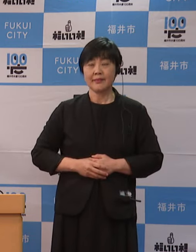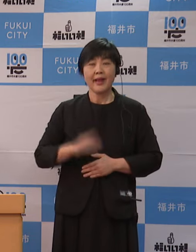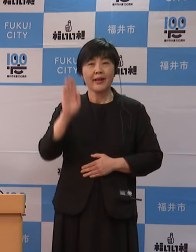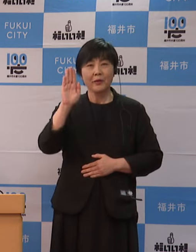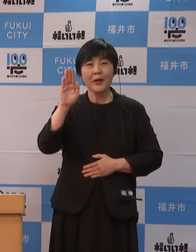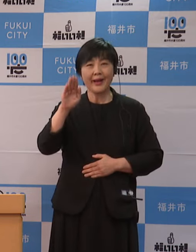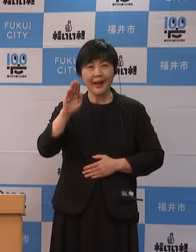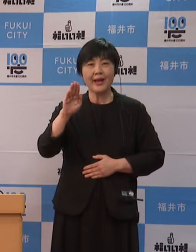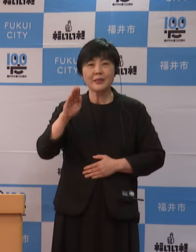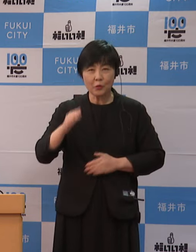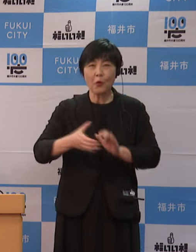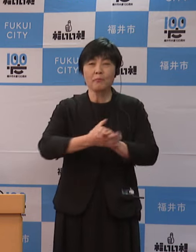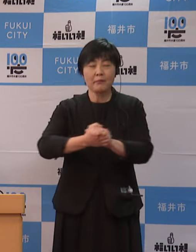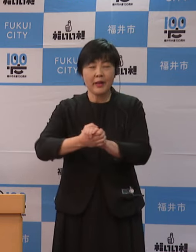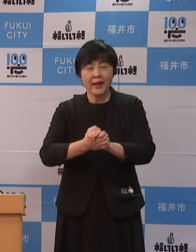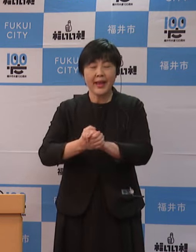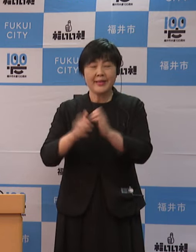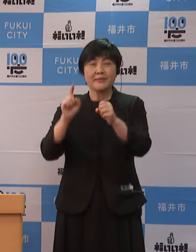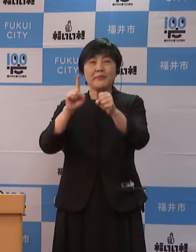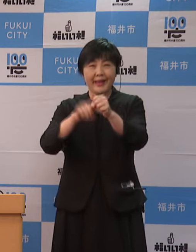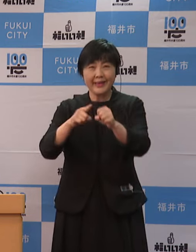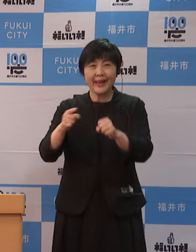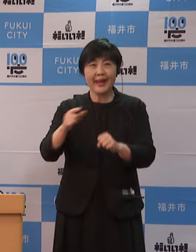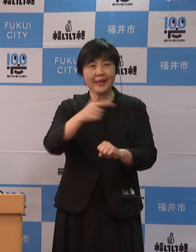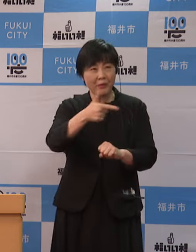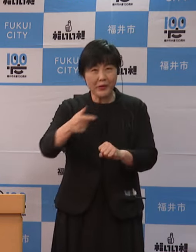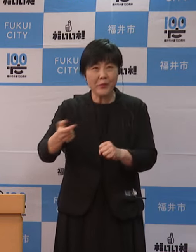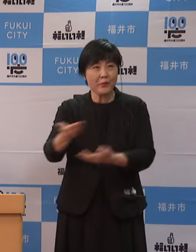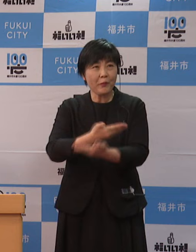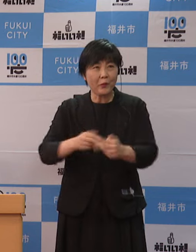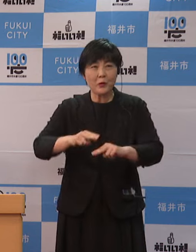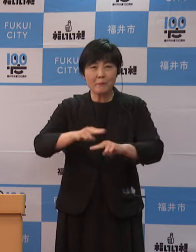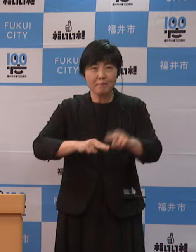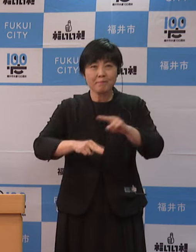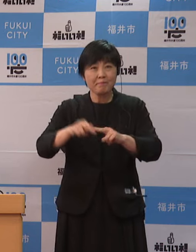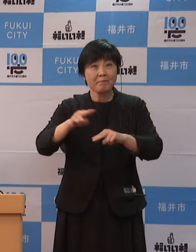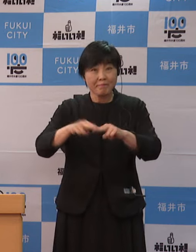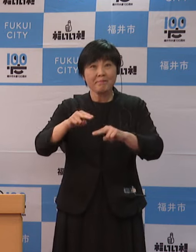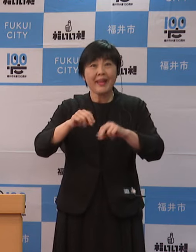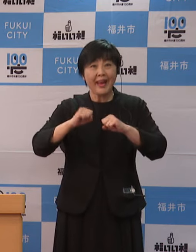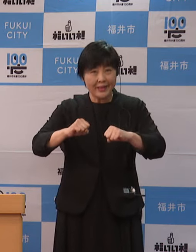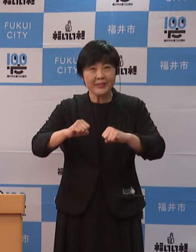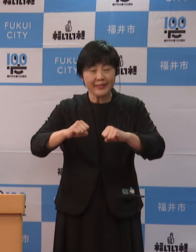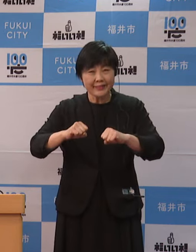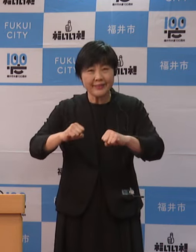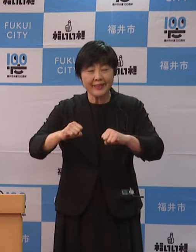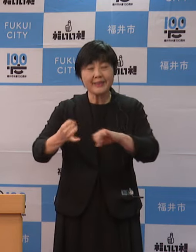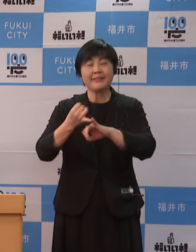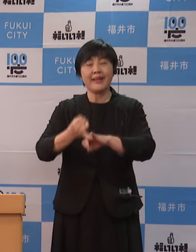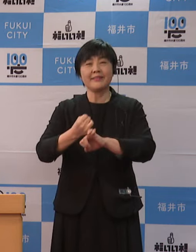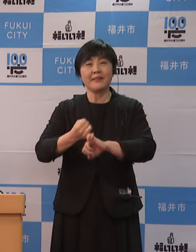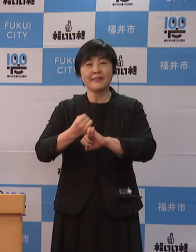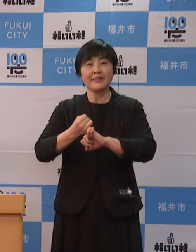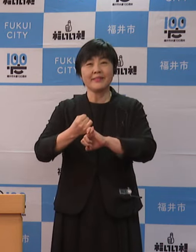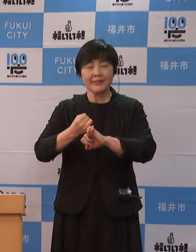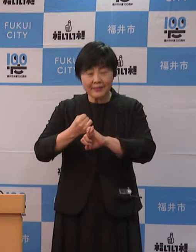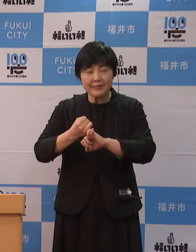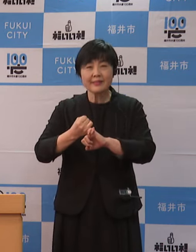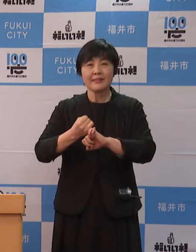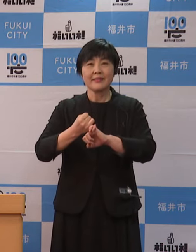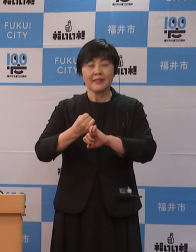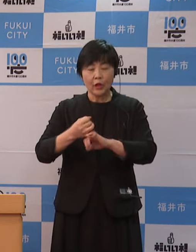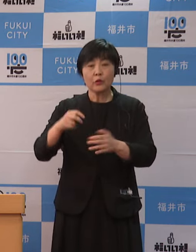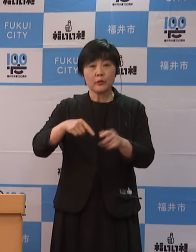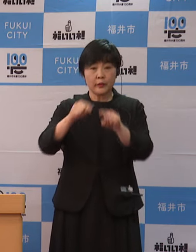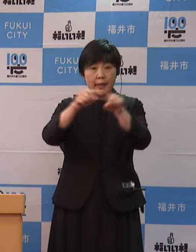妹提携に向けていろんな交流をやっていきましょうというお約束をですね、しましょうということで、まあ、